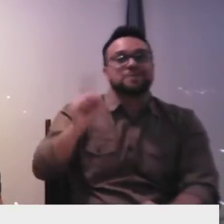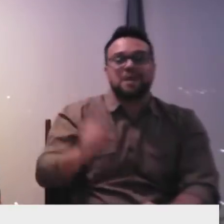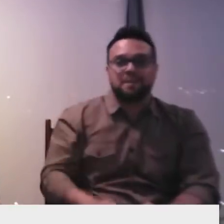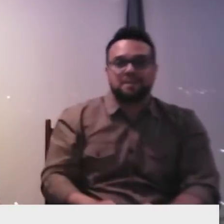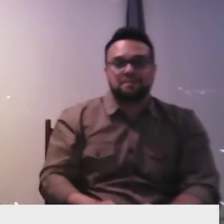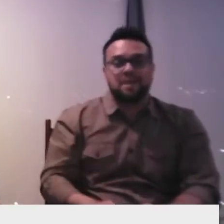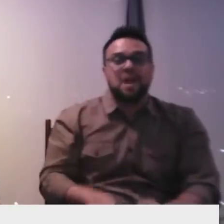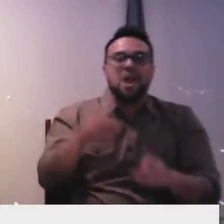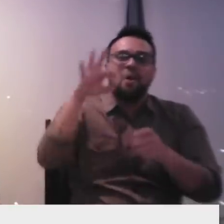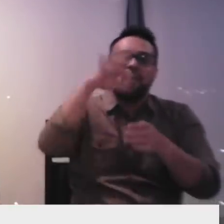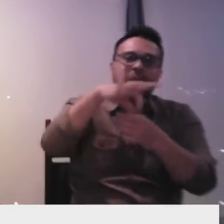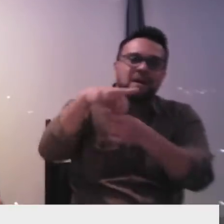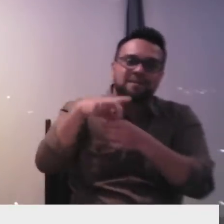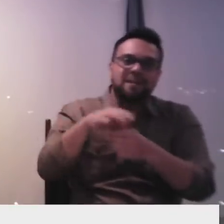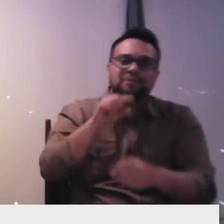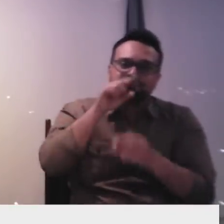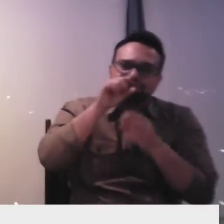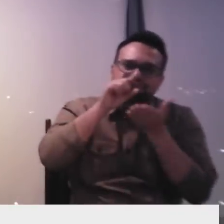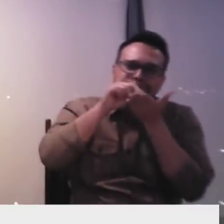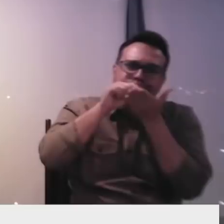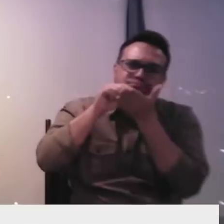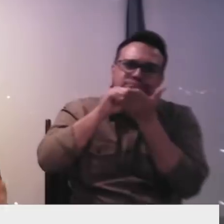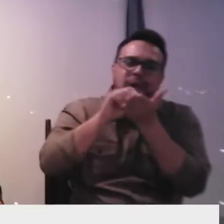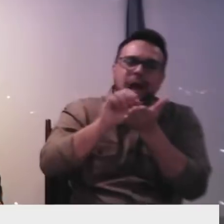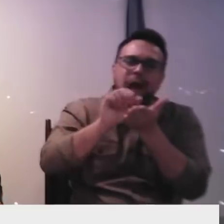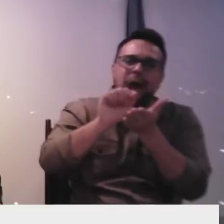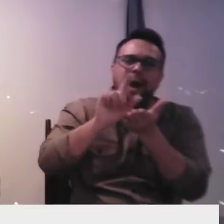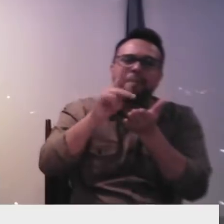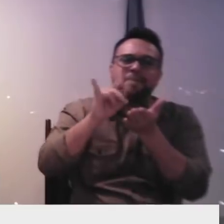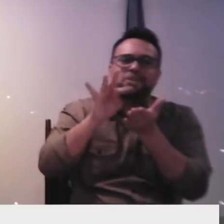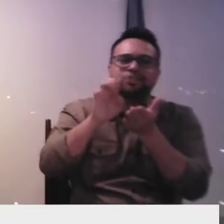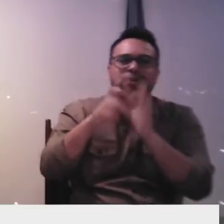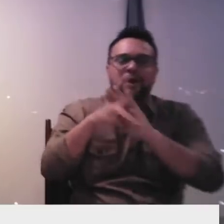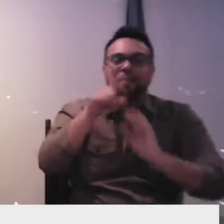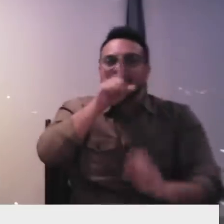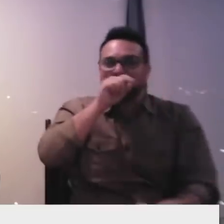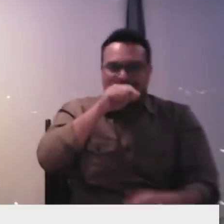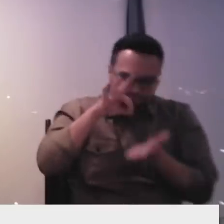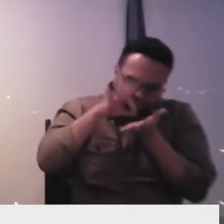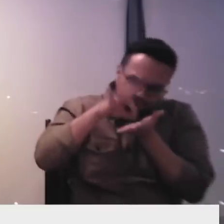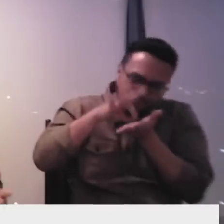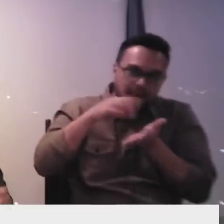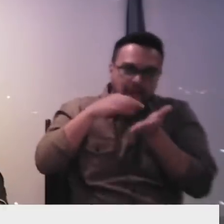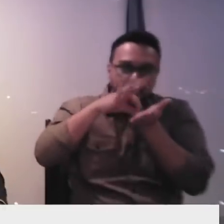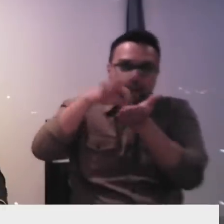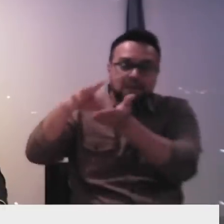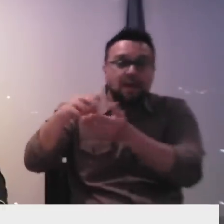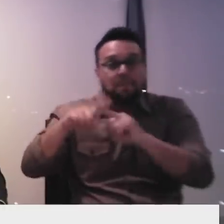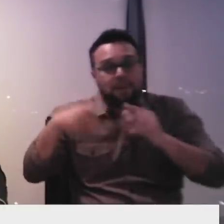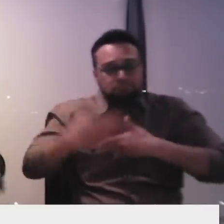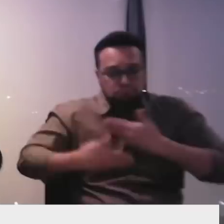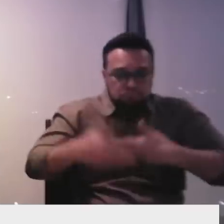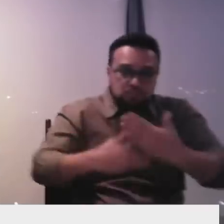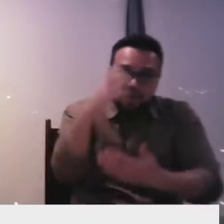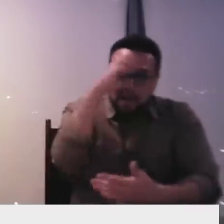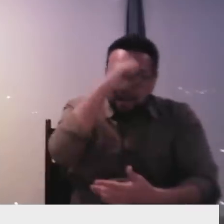alpiste. Tá? Coisa mais linda a plantação de alpiste, não. Mas tudo bem. Até que a gente vai aprendendo as coisas, pô.